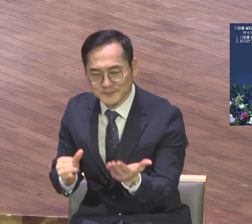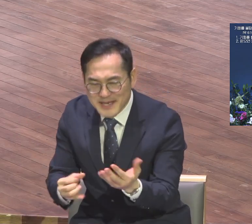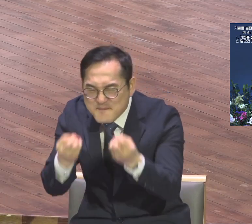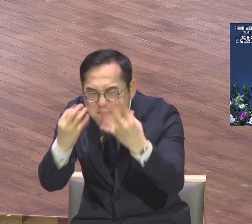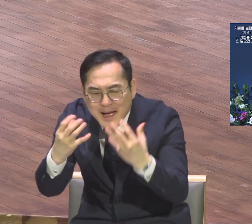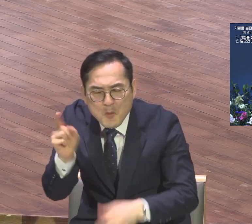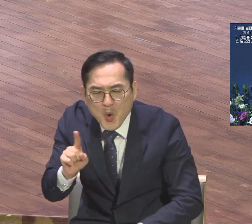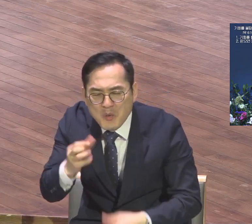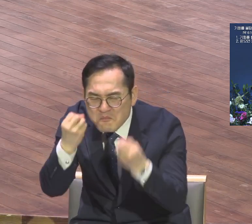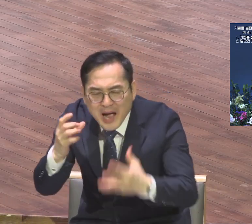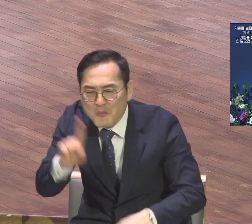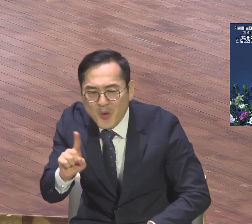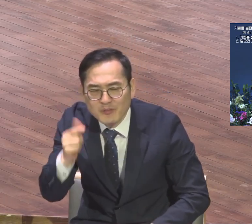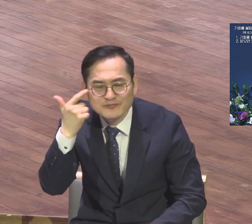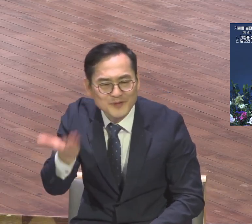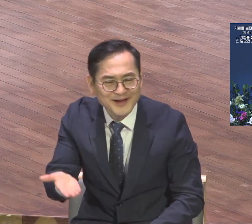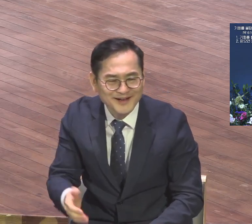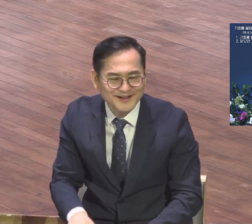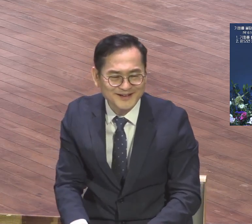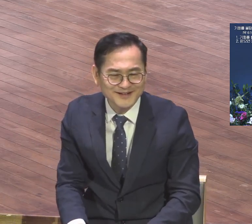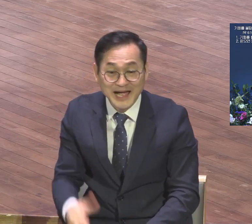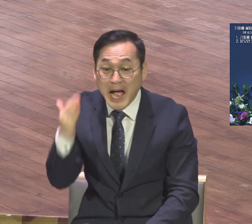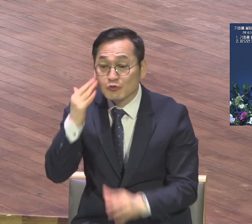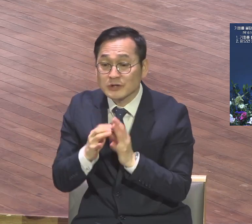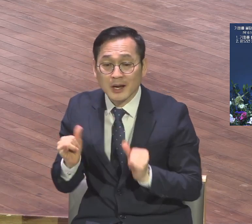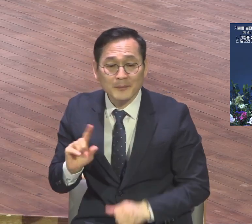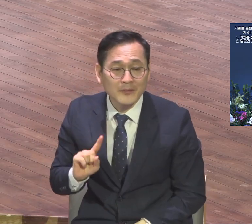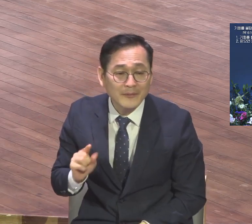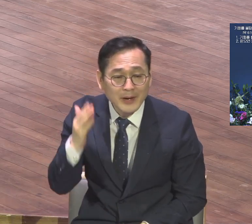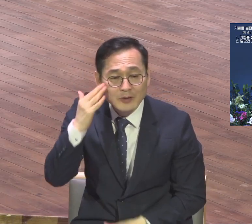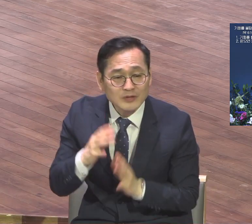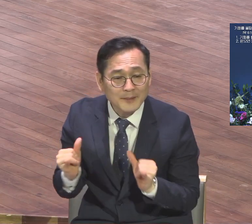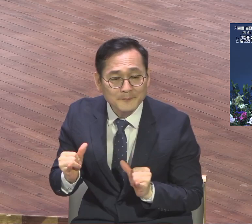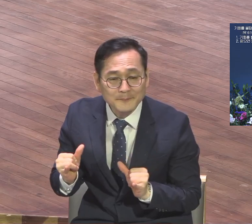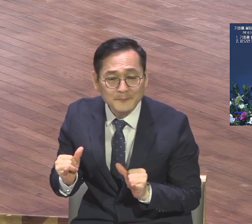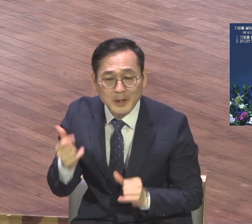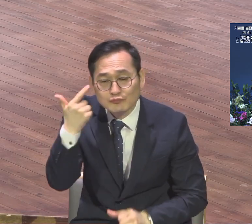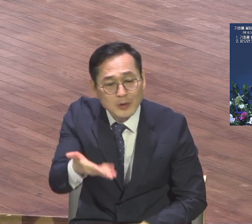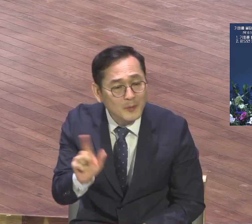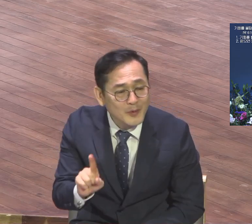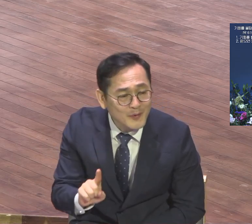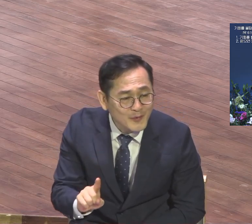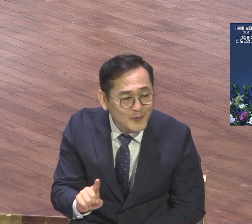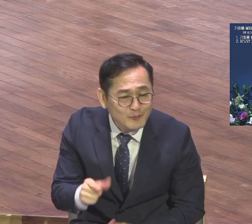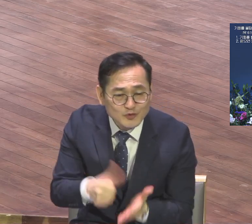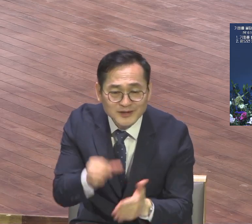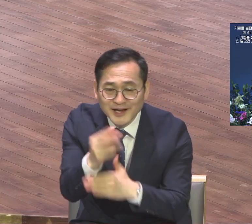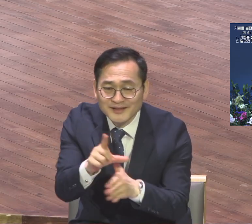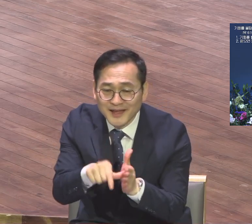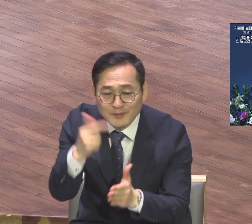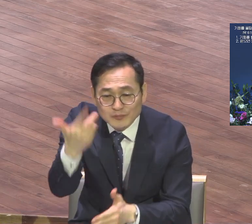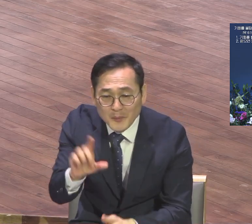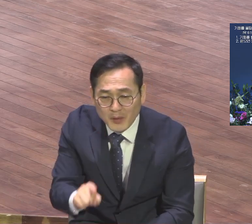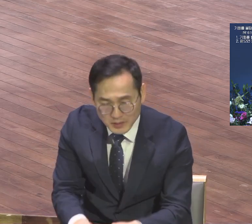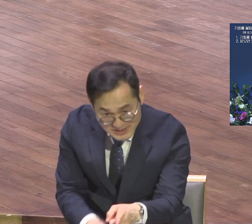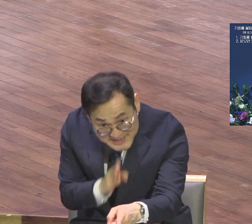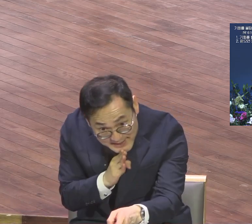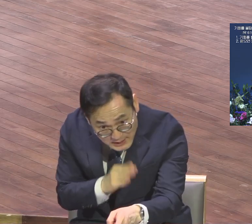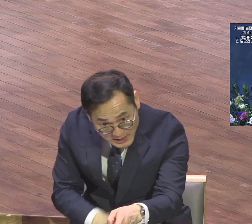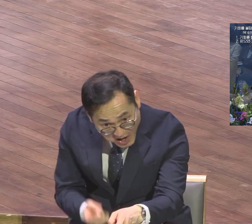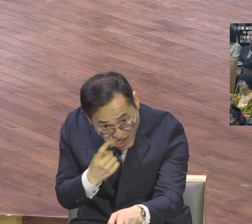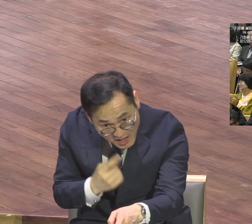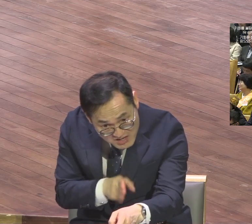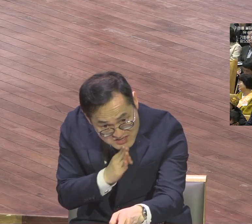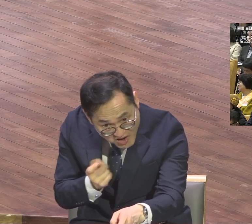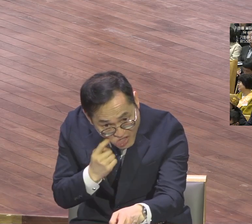최신형이냐 그렇게 묻습니다. 그럼 우리나라 사람들은 뭐라고 묻겠어요? 우리나라 사람들이 뭐라고 묻느냐? 진짜입니까?